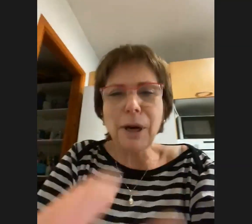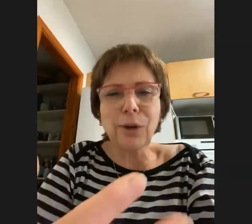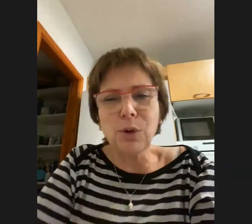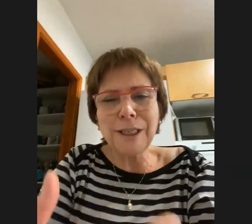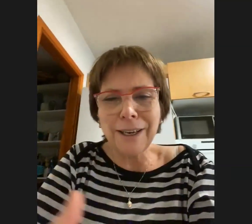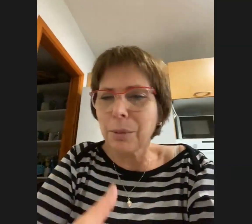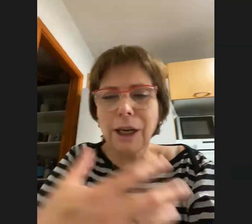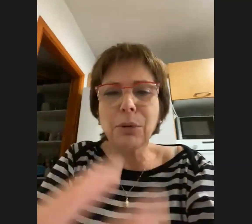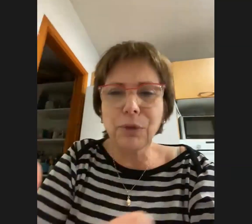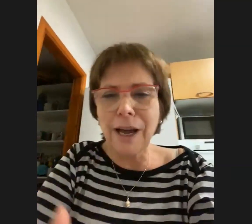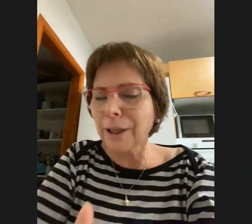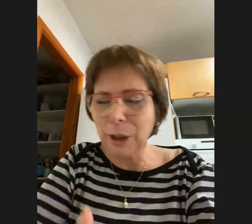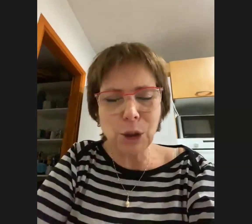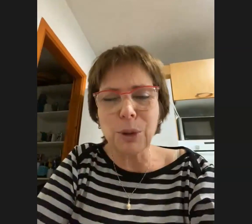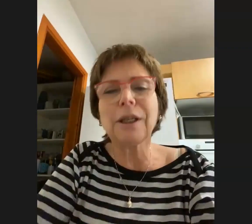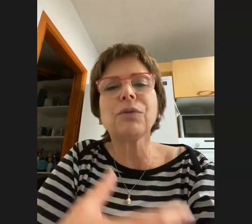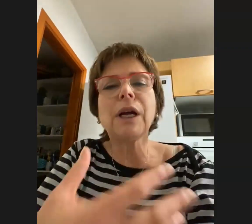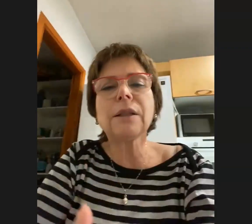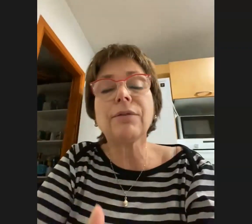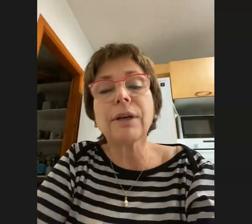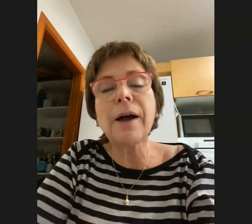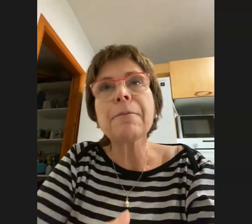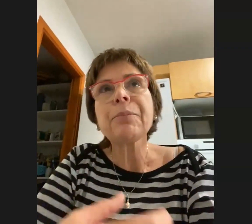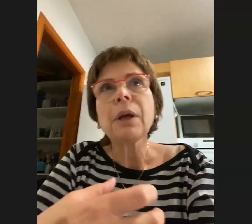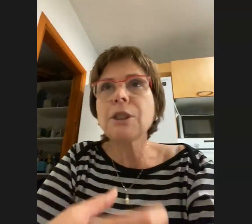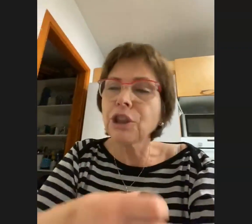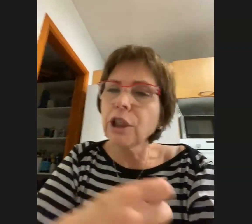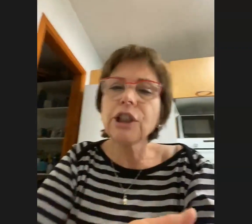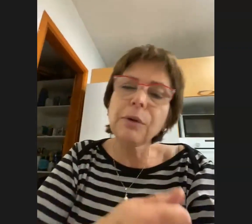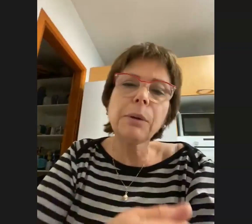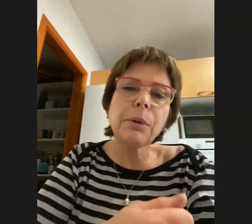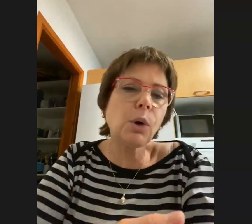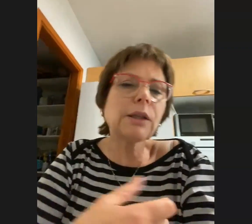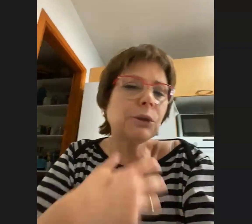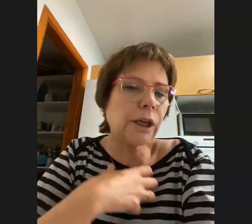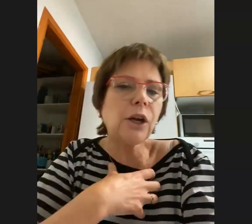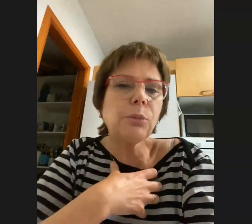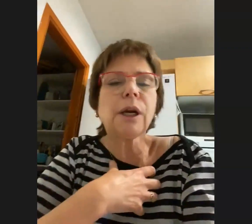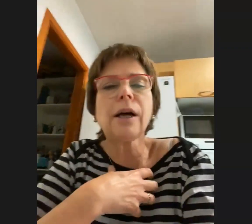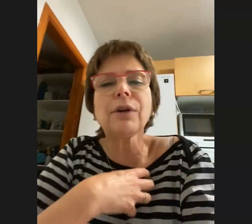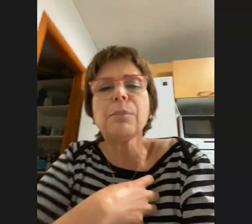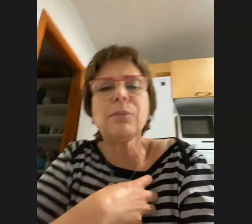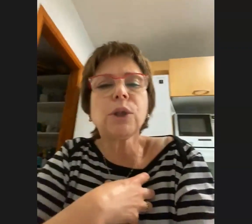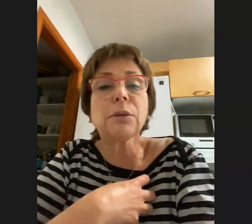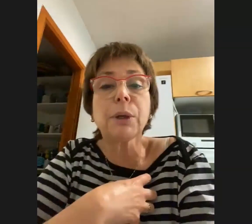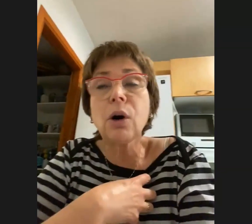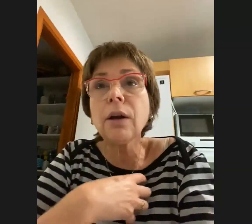מהכיוון הזה אני בהחלט מבינה את מה שאתה אומרת אני מבינה את ההוויה מצד שני יש לפעמים במיוחד גם שאני היום משלחברה בעבותת בקול